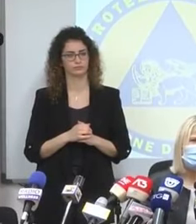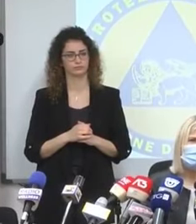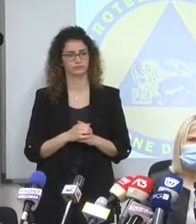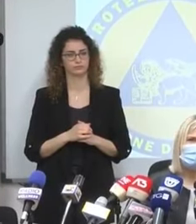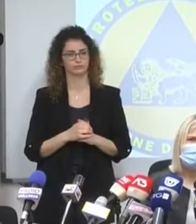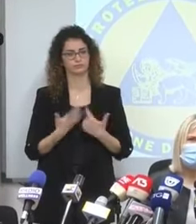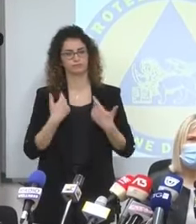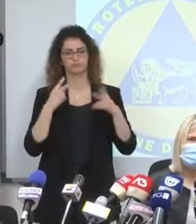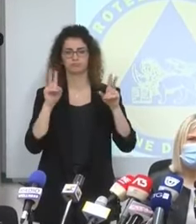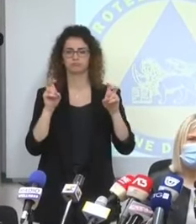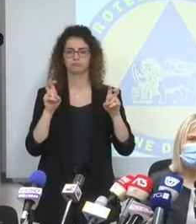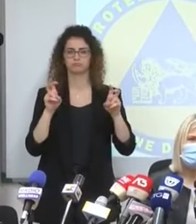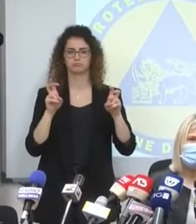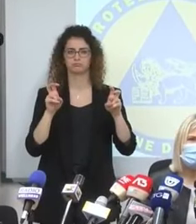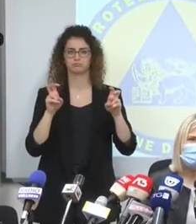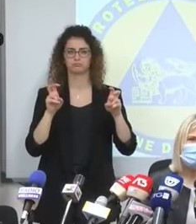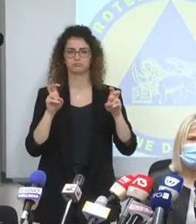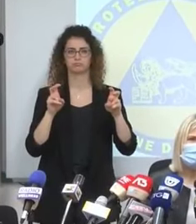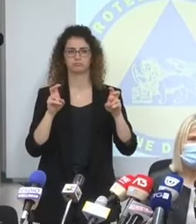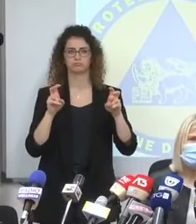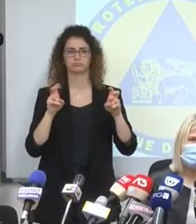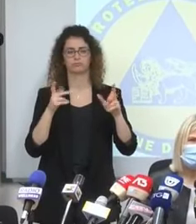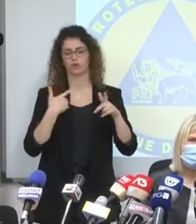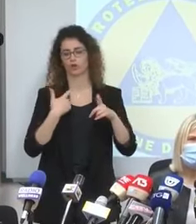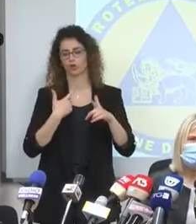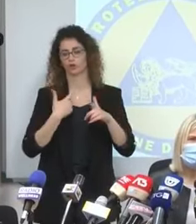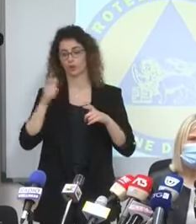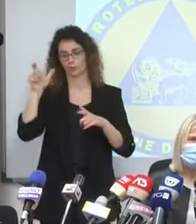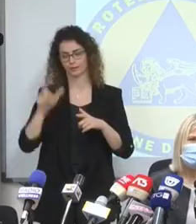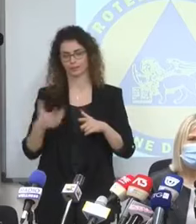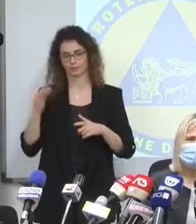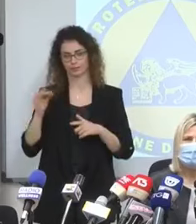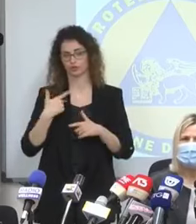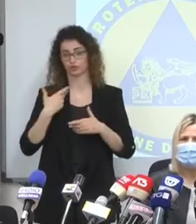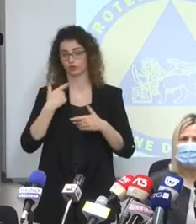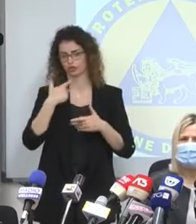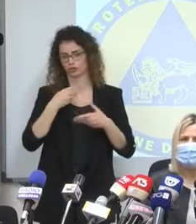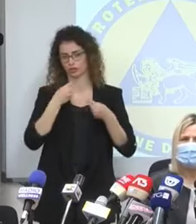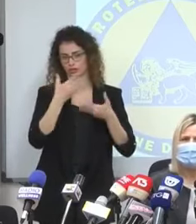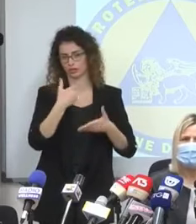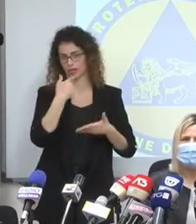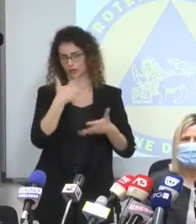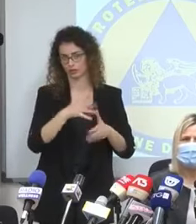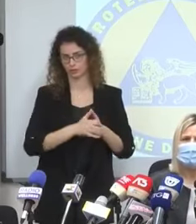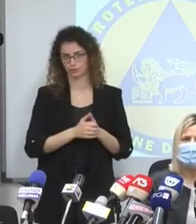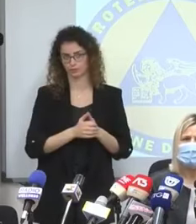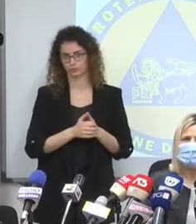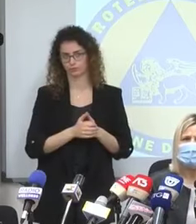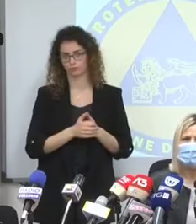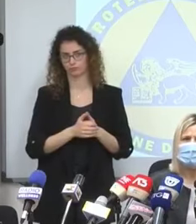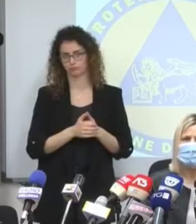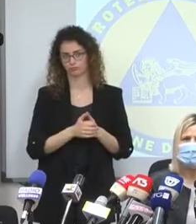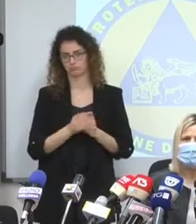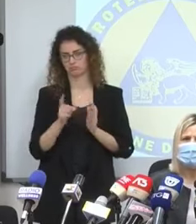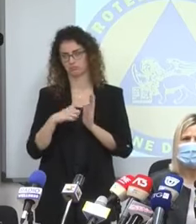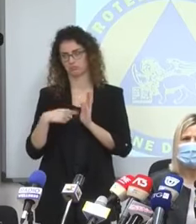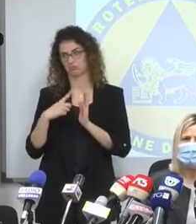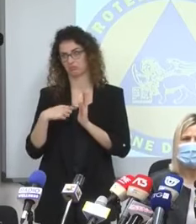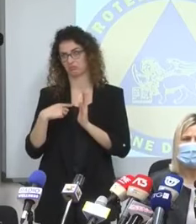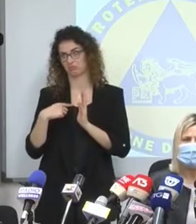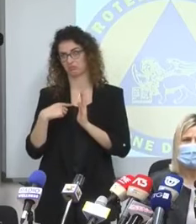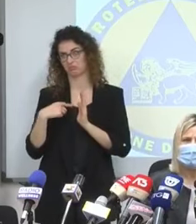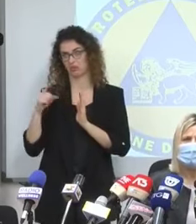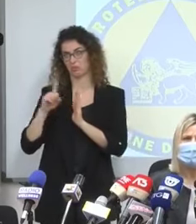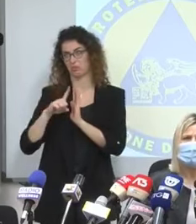per quanto riguarda ho un caso specifico che le avevo già sottoposto qualche mese, ormai